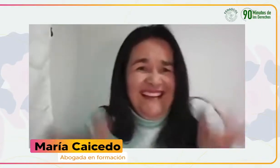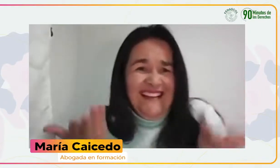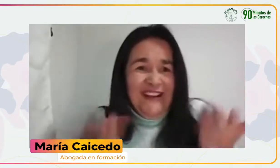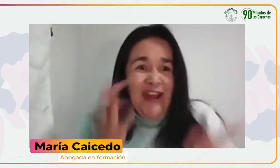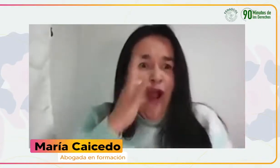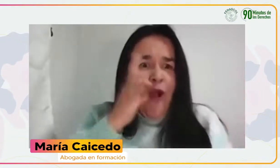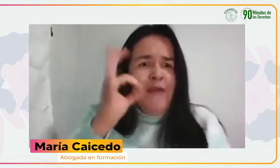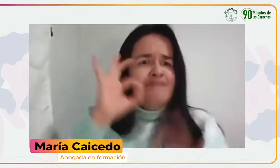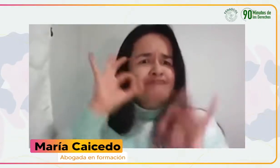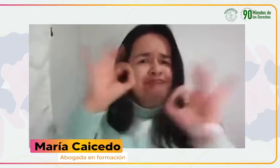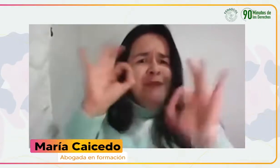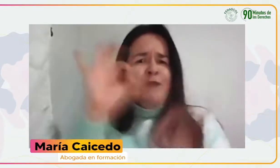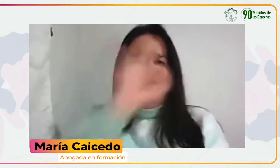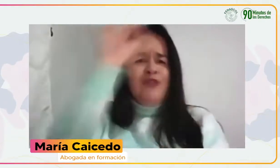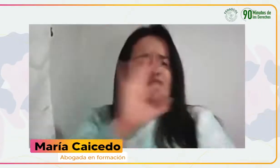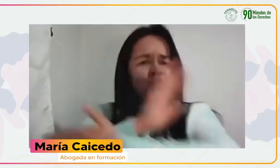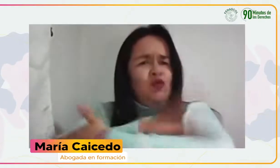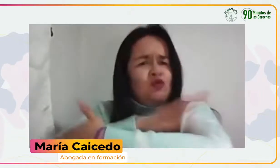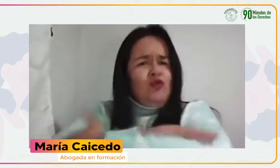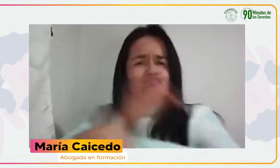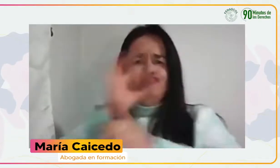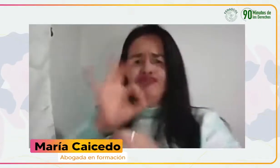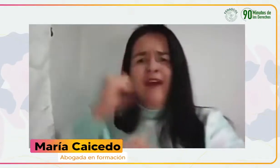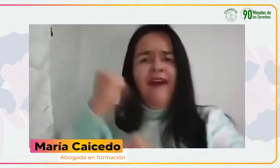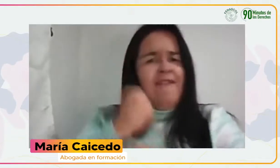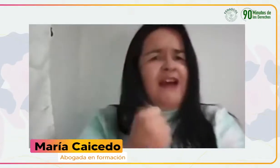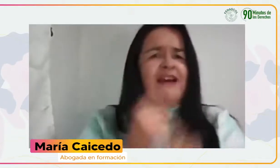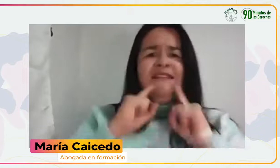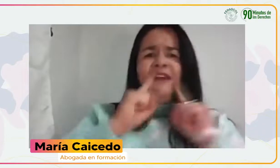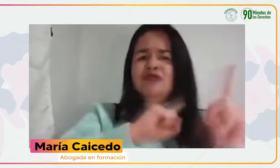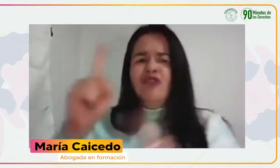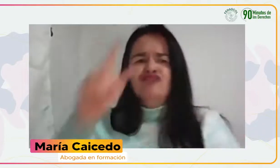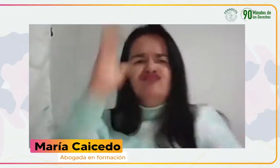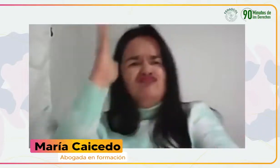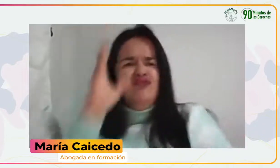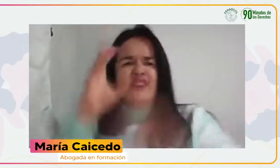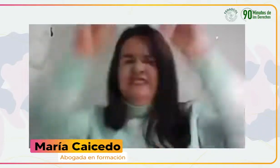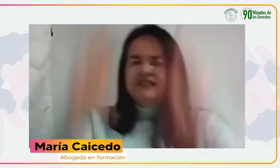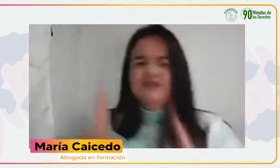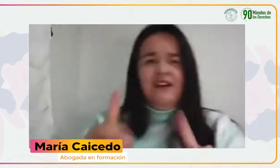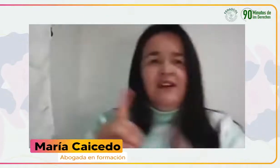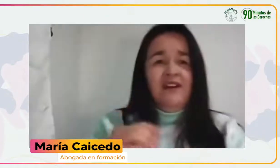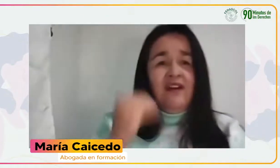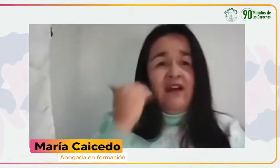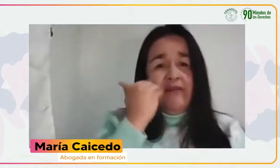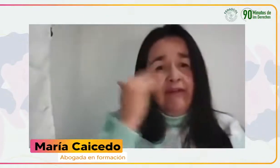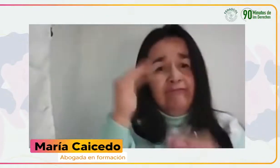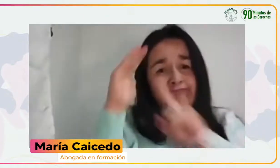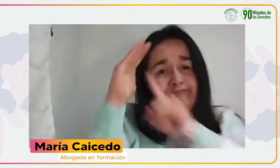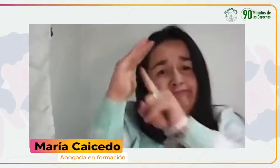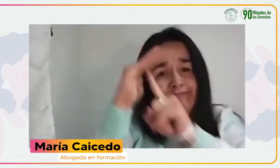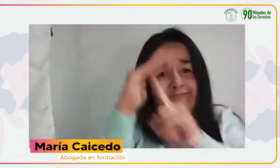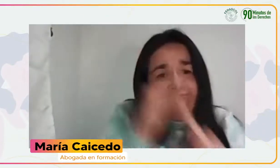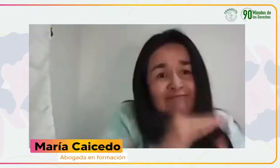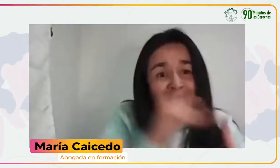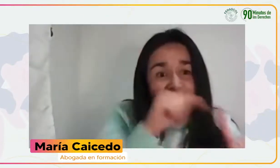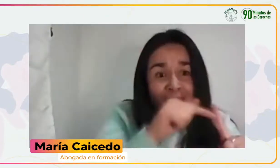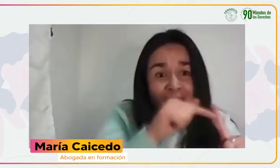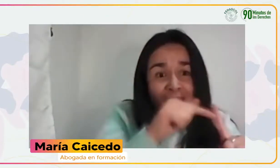ahí entonces empezamos a decir, entonces las mujeres somos las de la culpa y los hombres son los juiciosos, los trabajadores, los que tienen un discurso muy